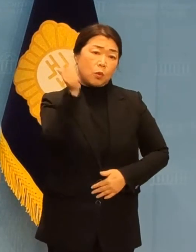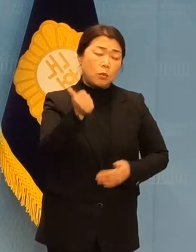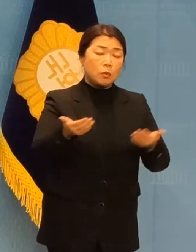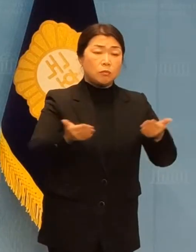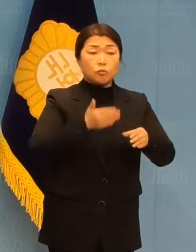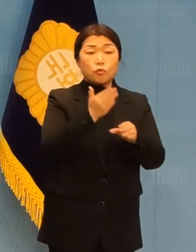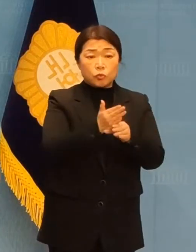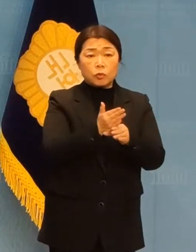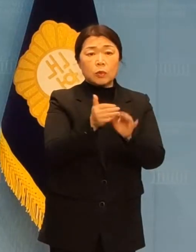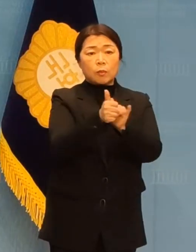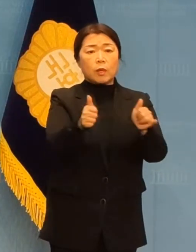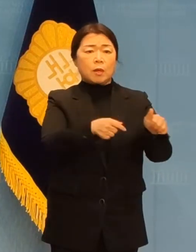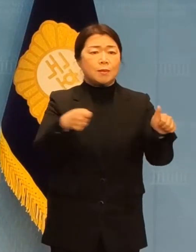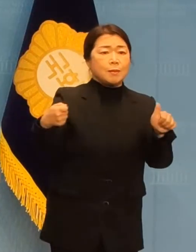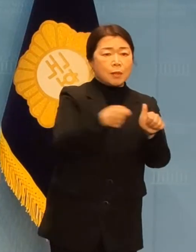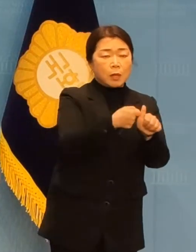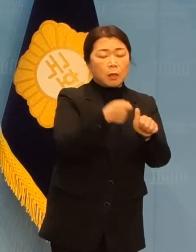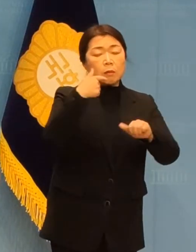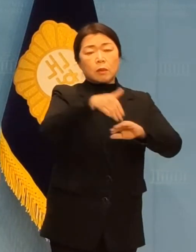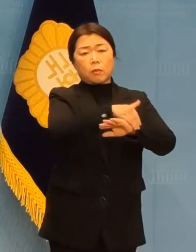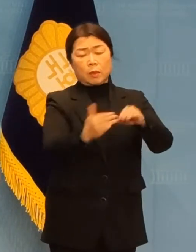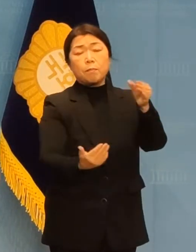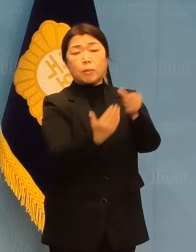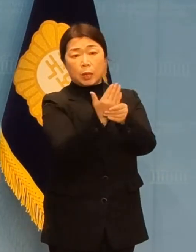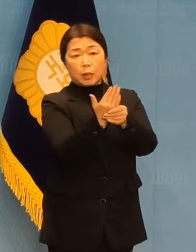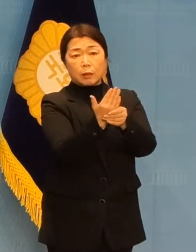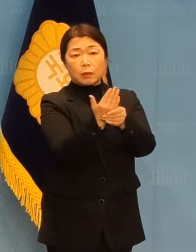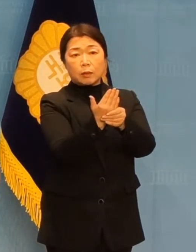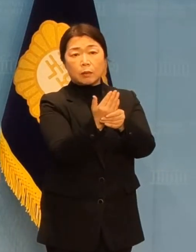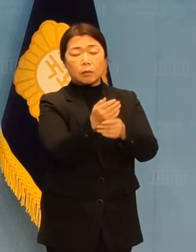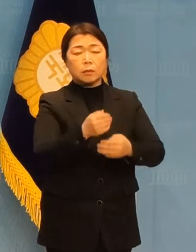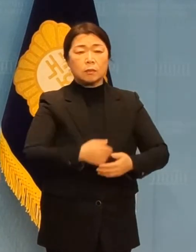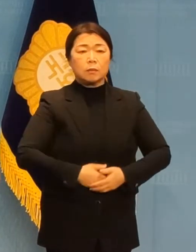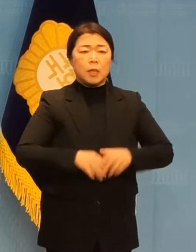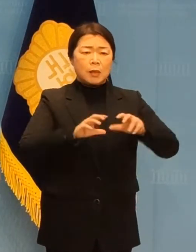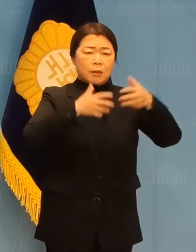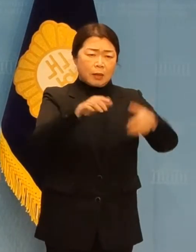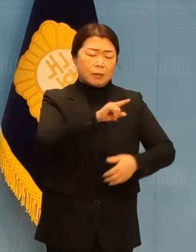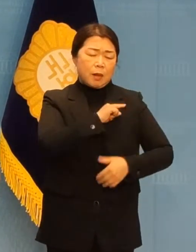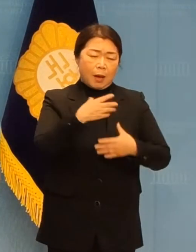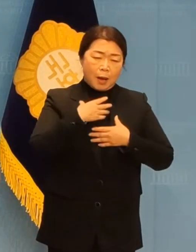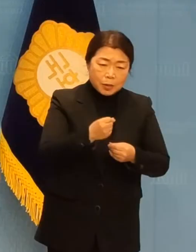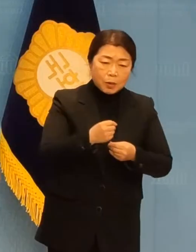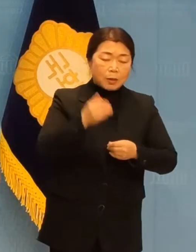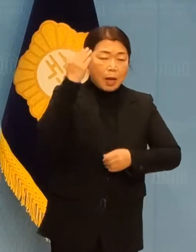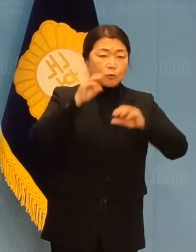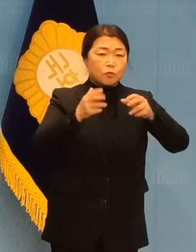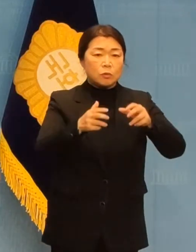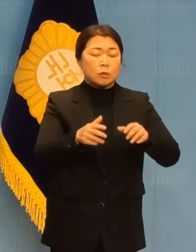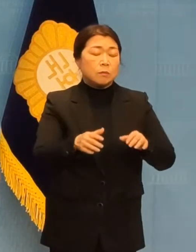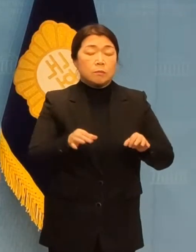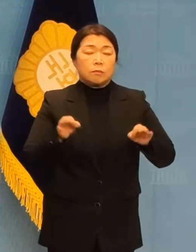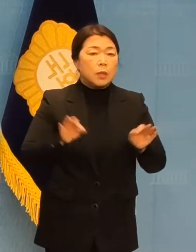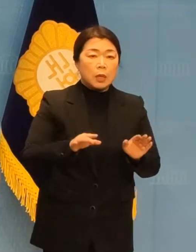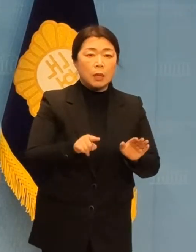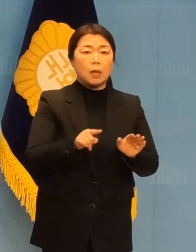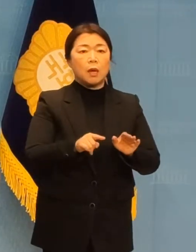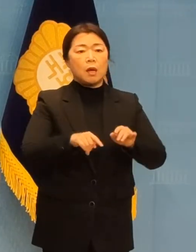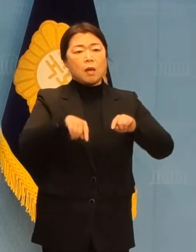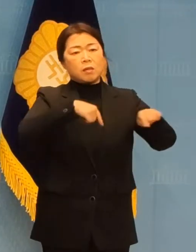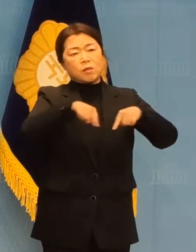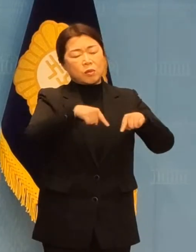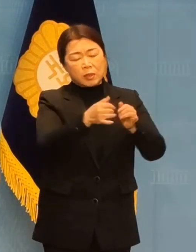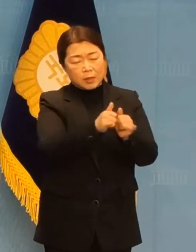된 사람을 살해하려고 한 사건입니다. 세계에서 가장 안전한 나라인 대한민국을 하루아침에 정치인